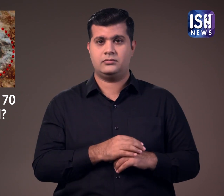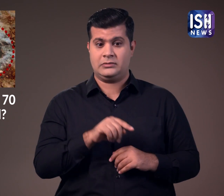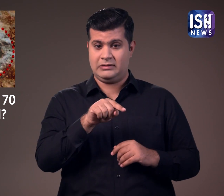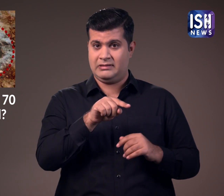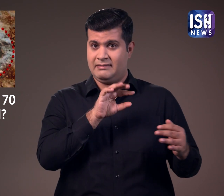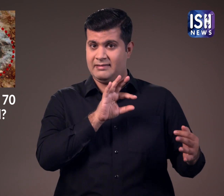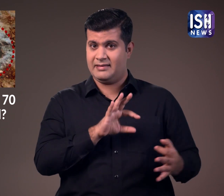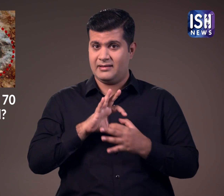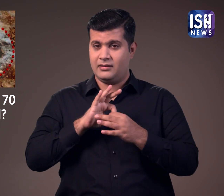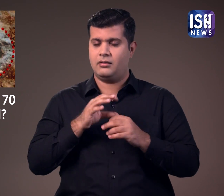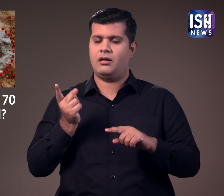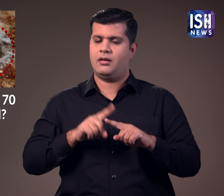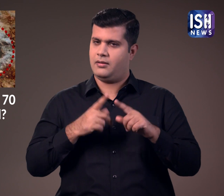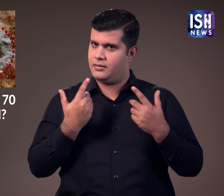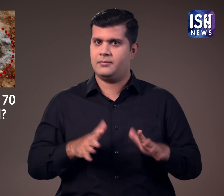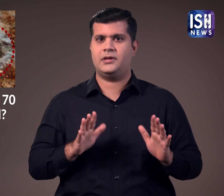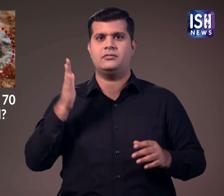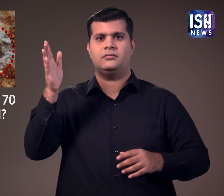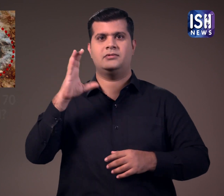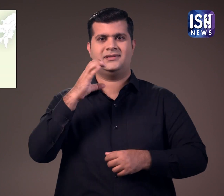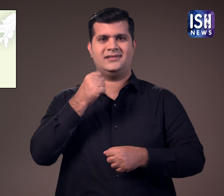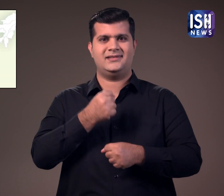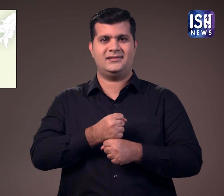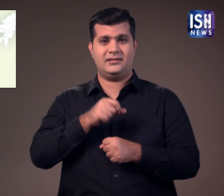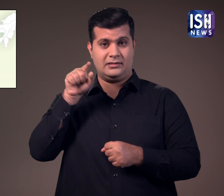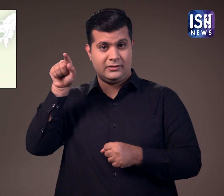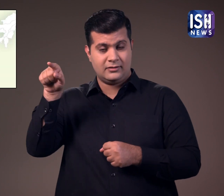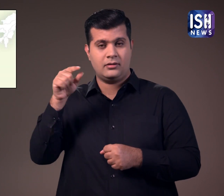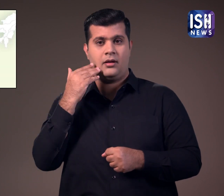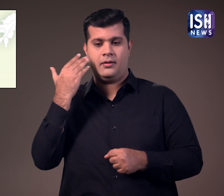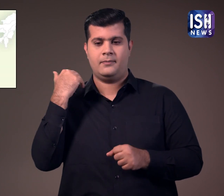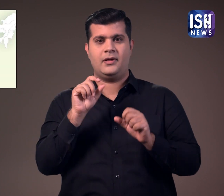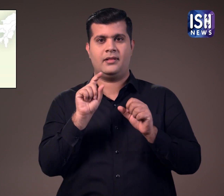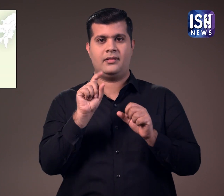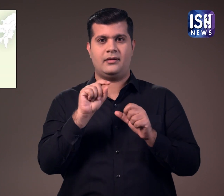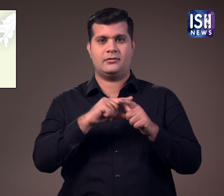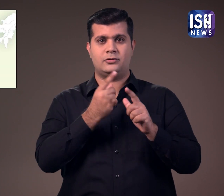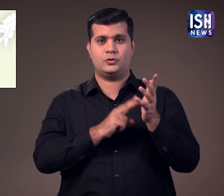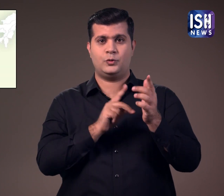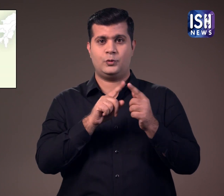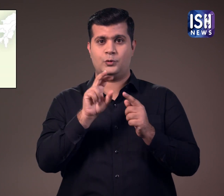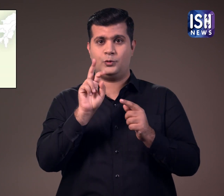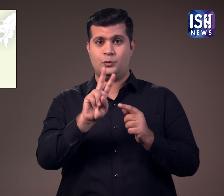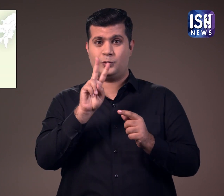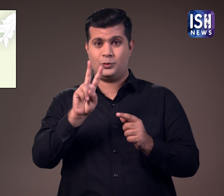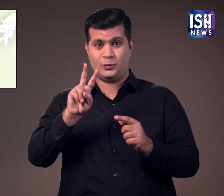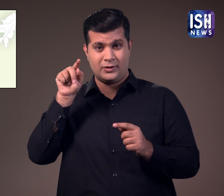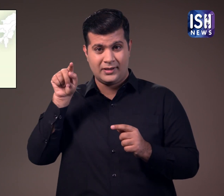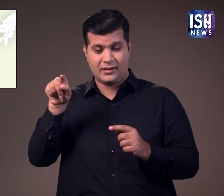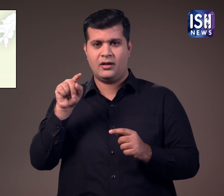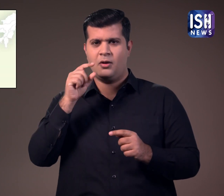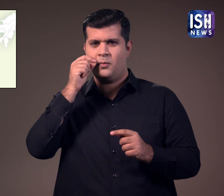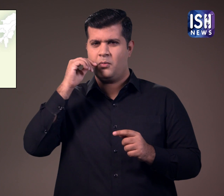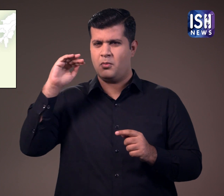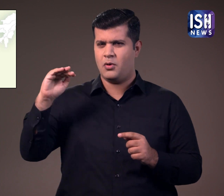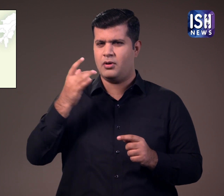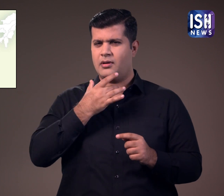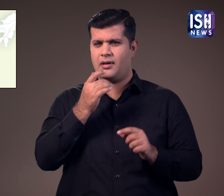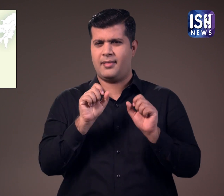10 जुन 2022 को 36 गर में राहुल साहु नाम के 11 साल के लड़के के साथ ऐसी ही घटना घटी